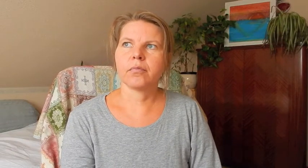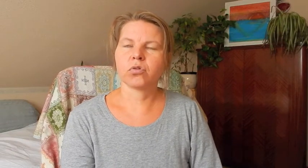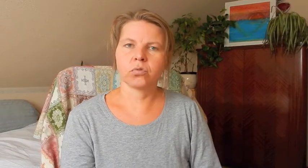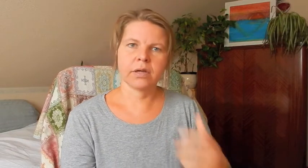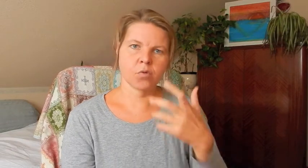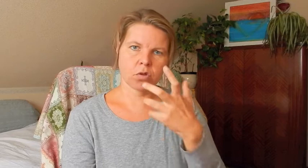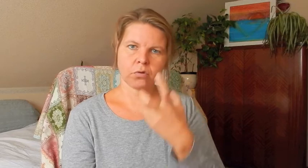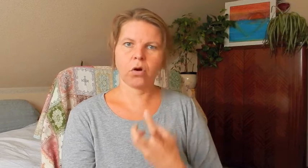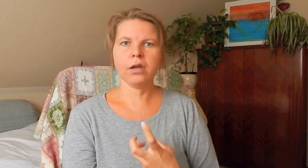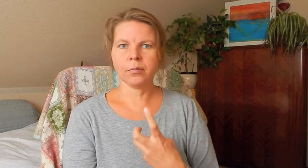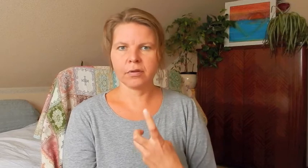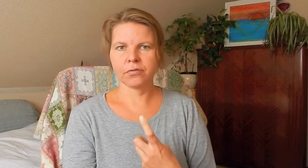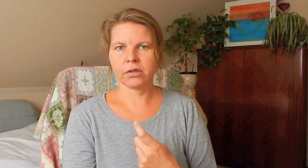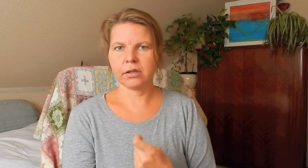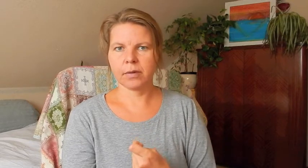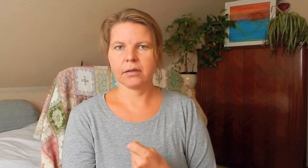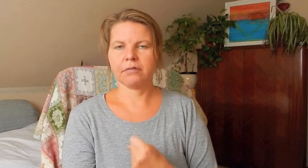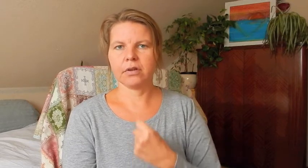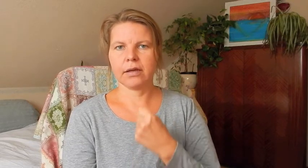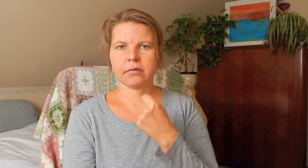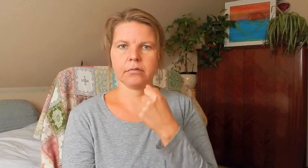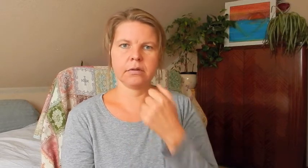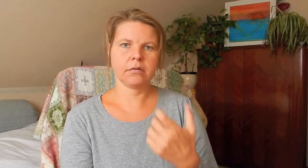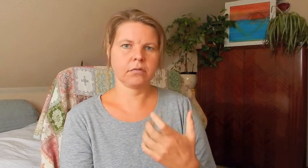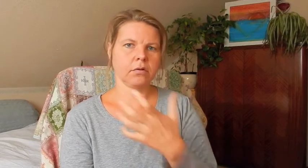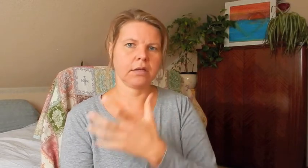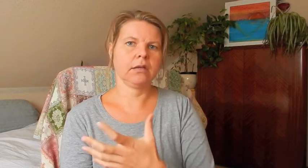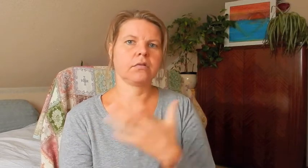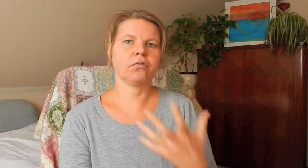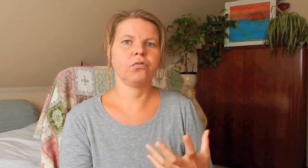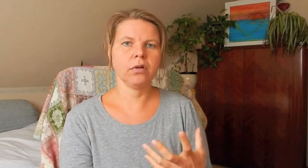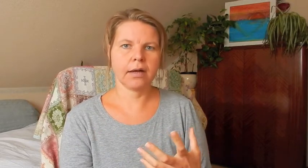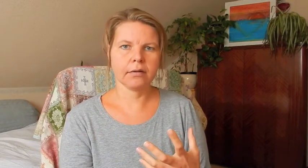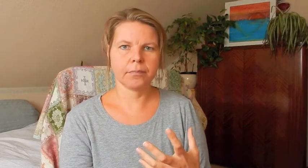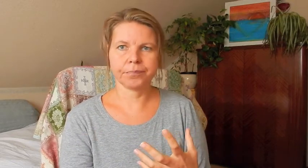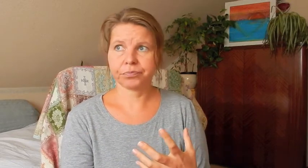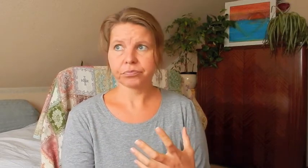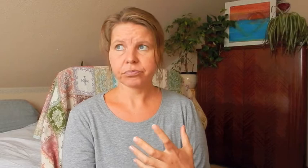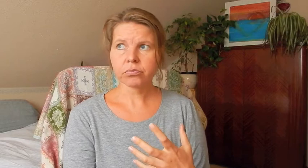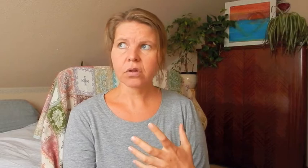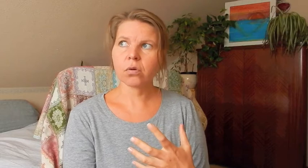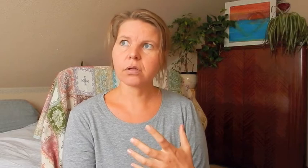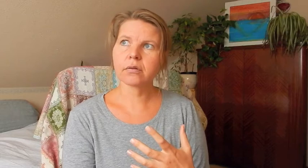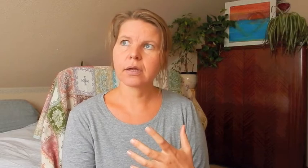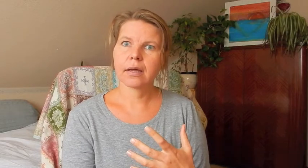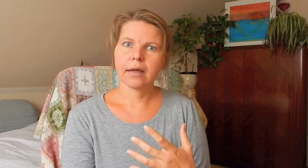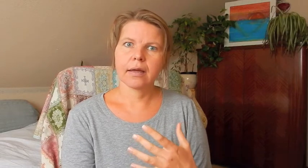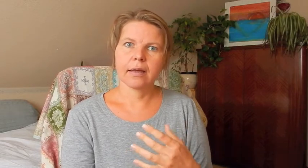wo du in einer bestimmten Rolle bist von jemandem, der vielleicht dieses oder jenes Gefühl hat. Und